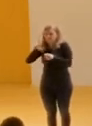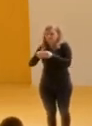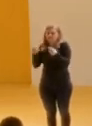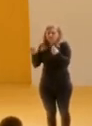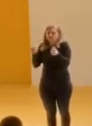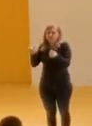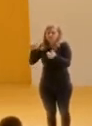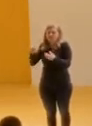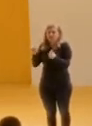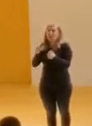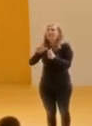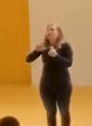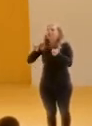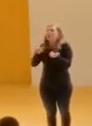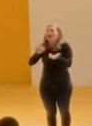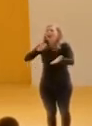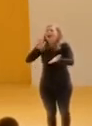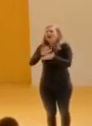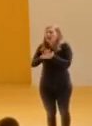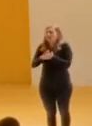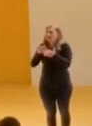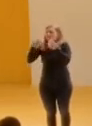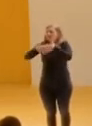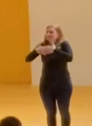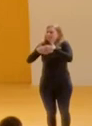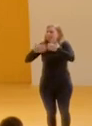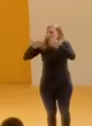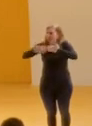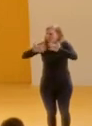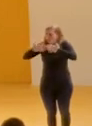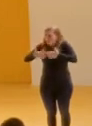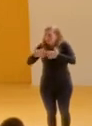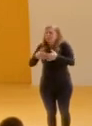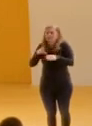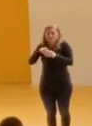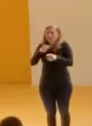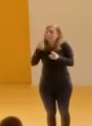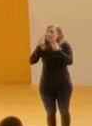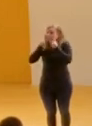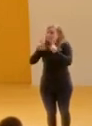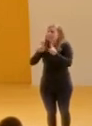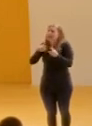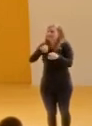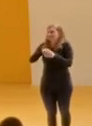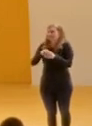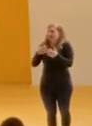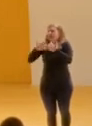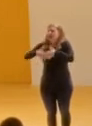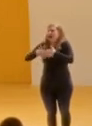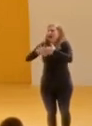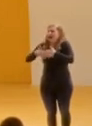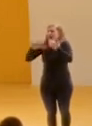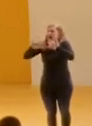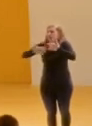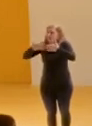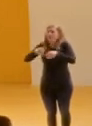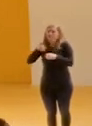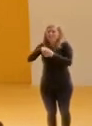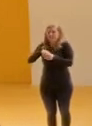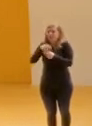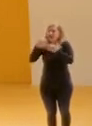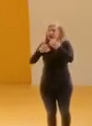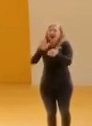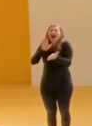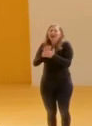przy czym to co jest charakterystyczne w tym kalkulowaniu bo mamy to do czynienia Zwróćcie Państwo uwagę skalkulowanie to co jest charakterystyczne w tym